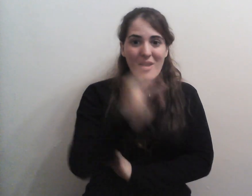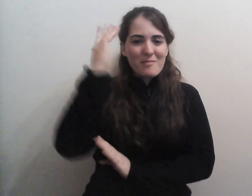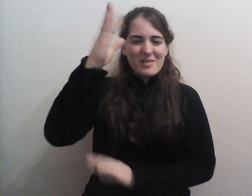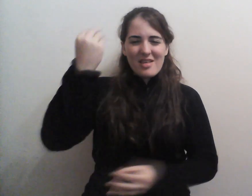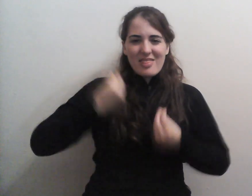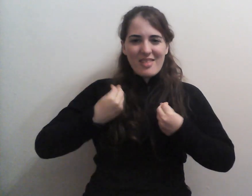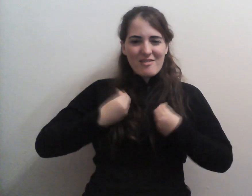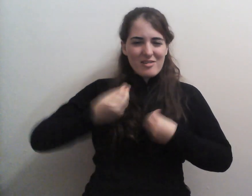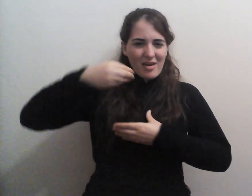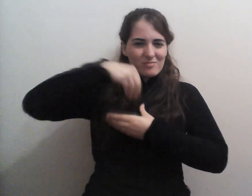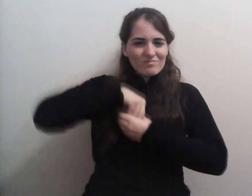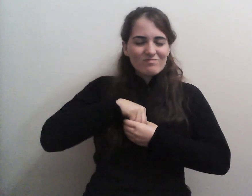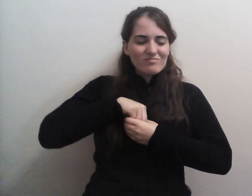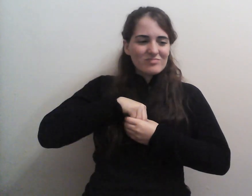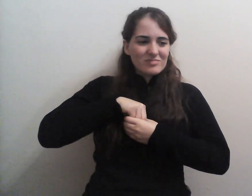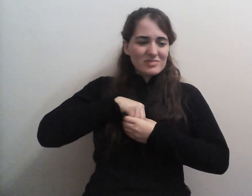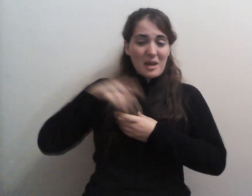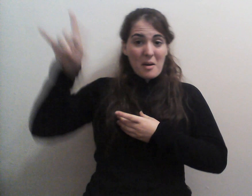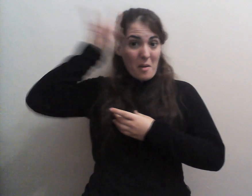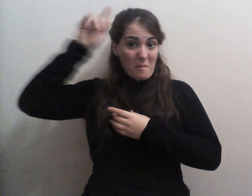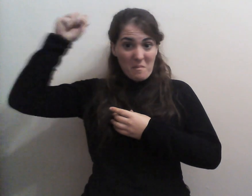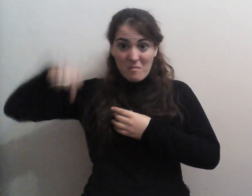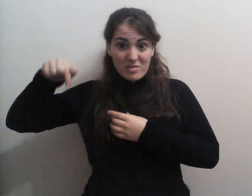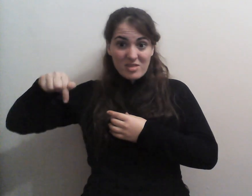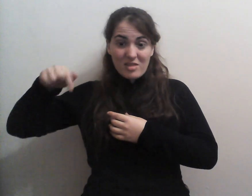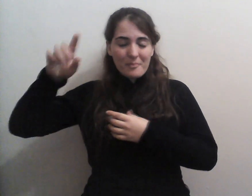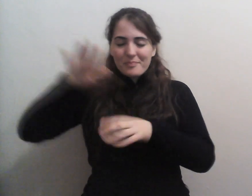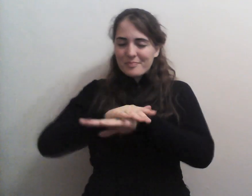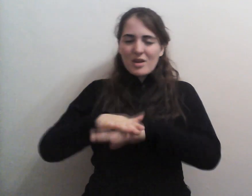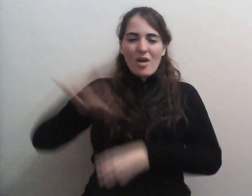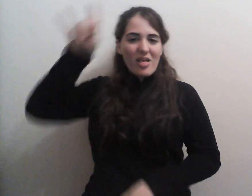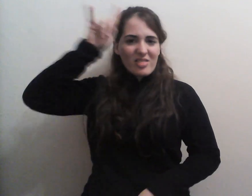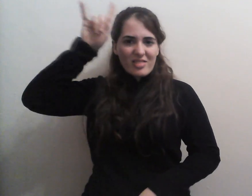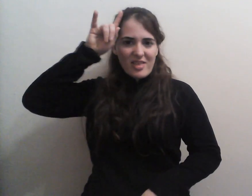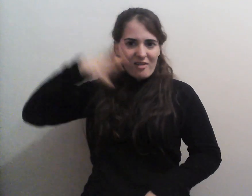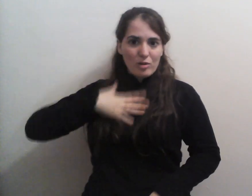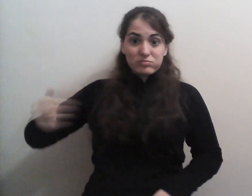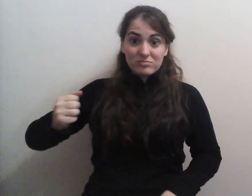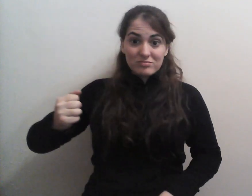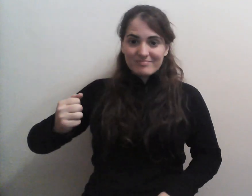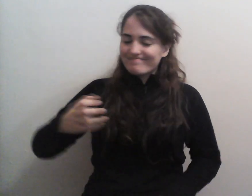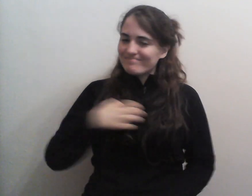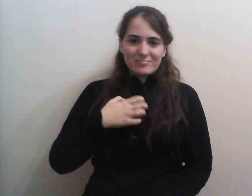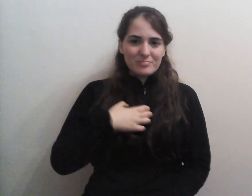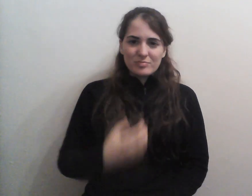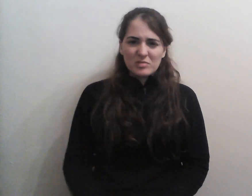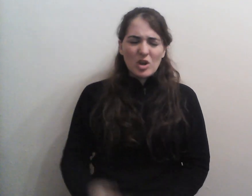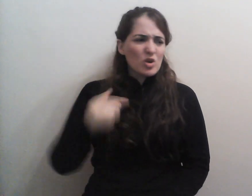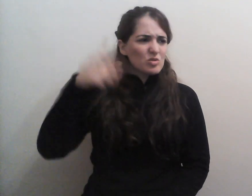dentro que ningún diablo puede quitar. No sé si aquí en España tenéis la traducción de un libro